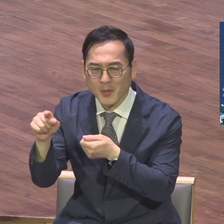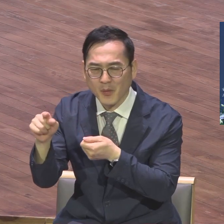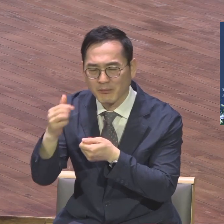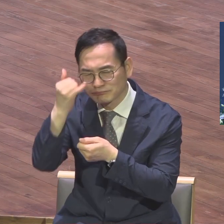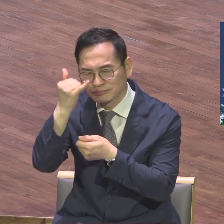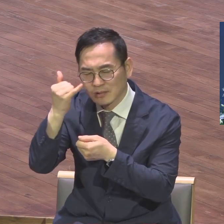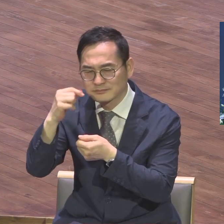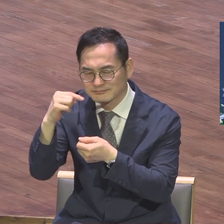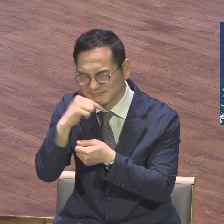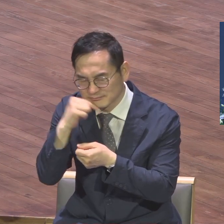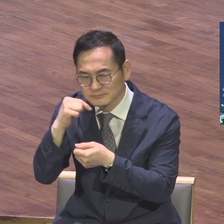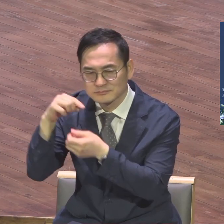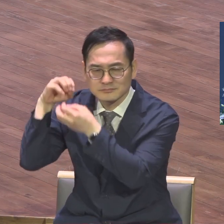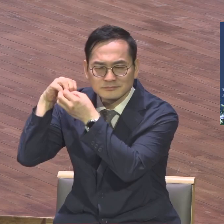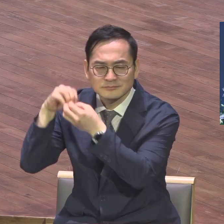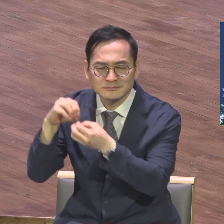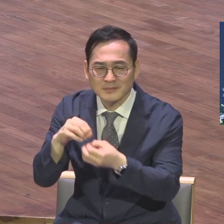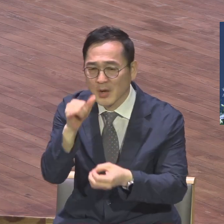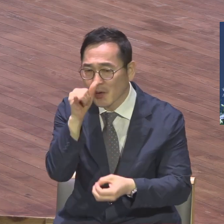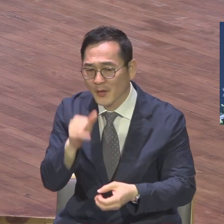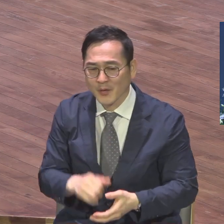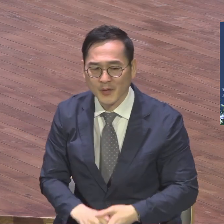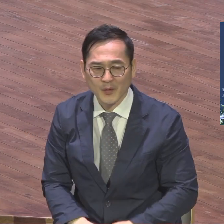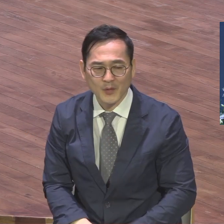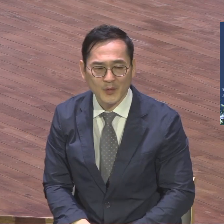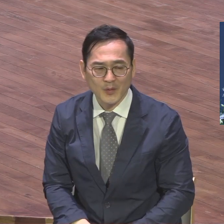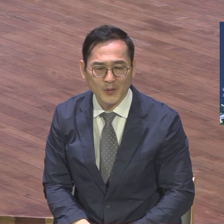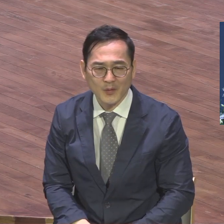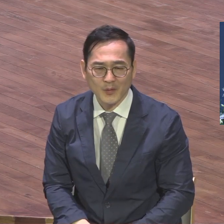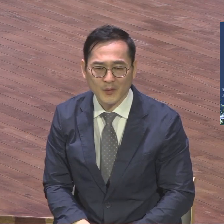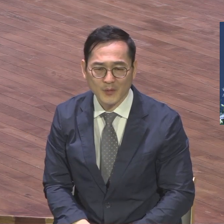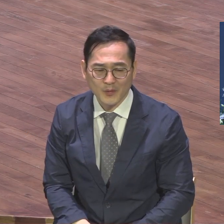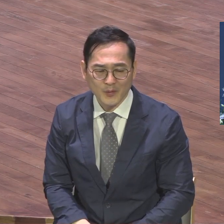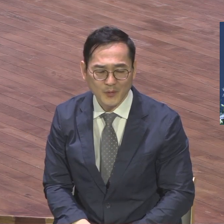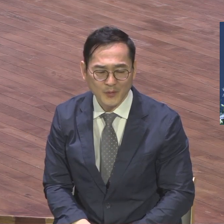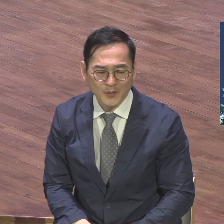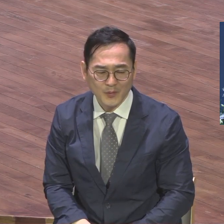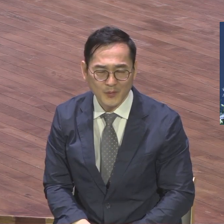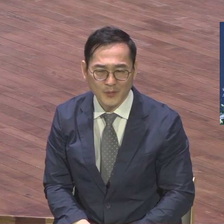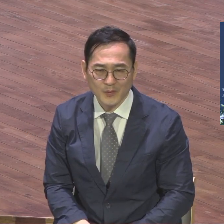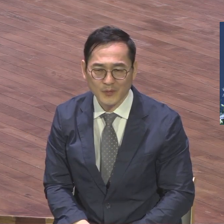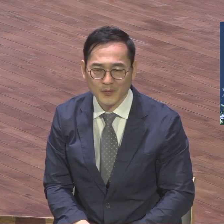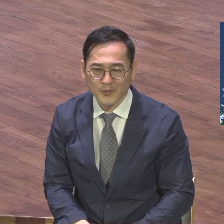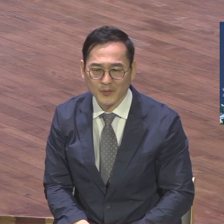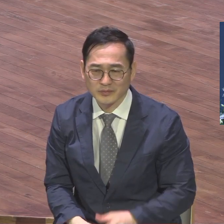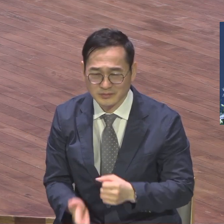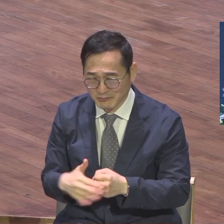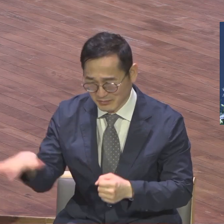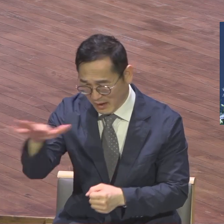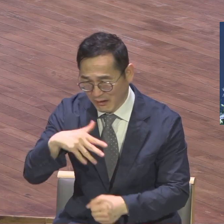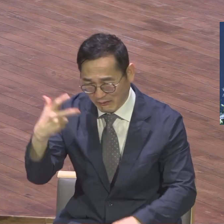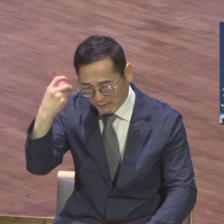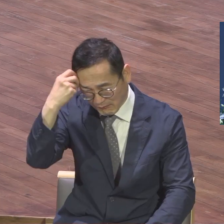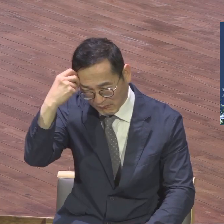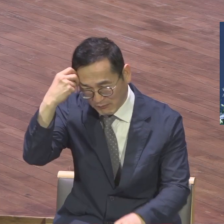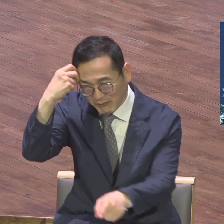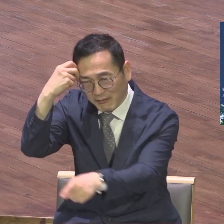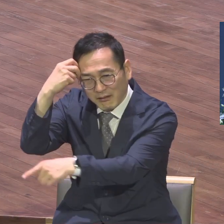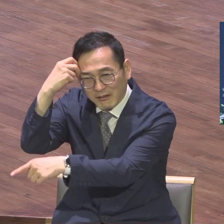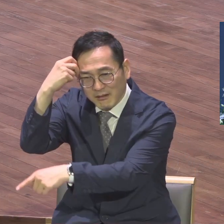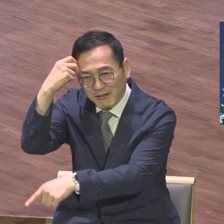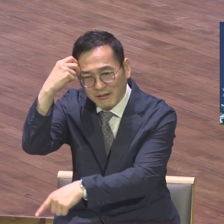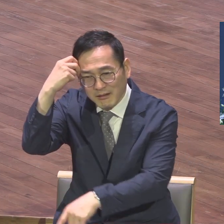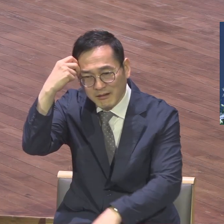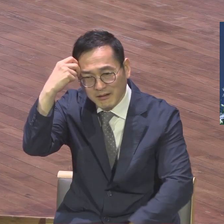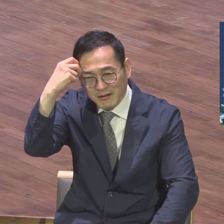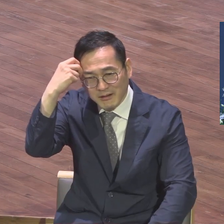이 서열의식, 이것이 사람들 의식 속에 그렇게 많이 잠재되어 있어요.